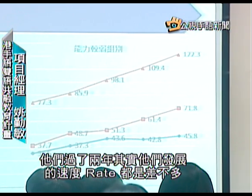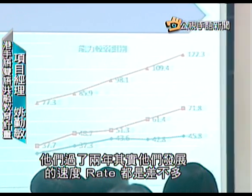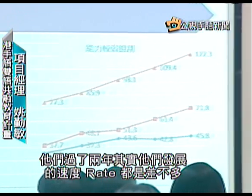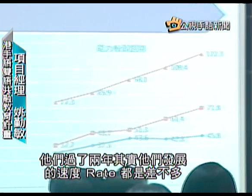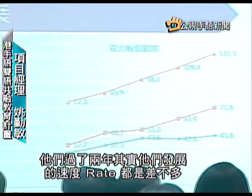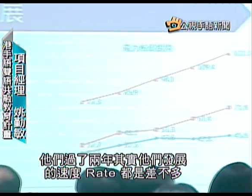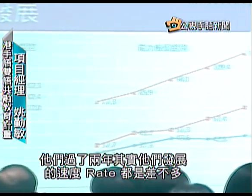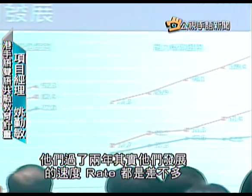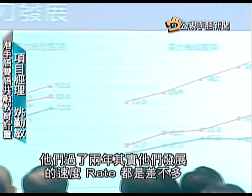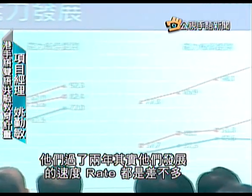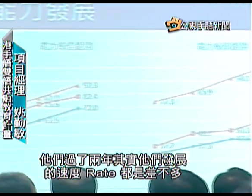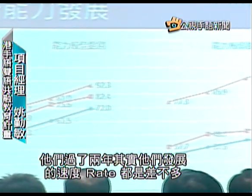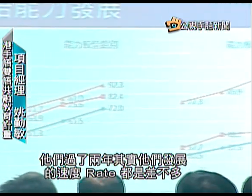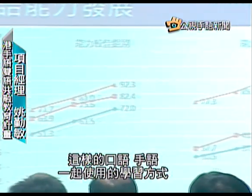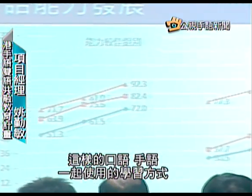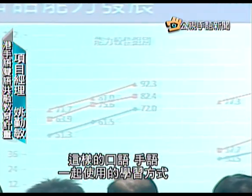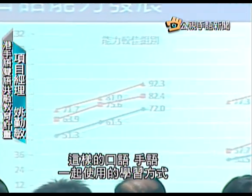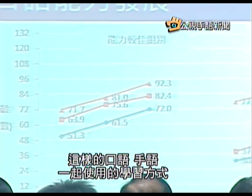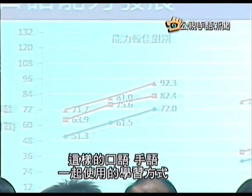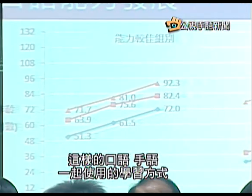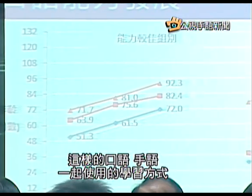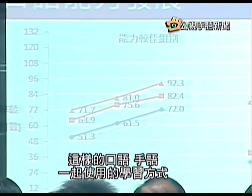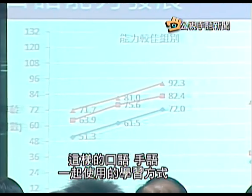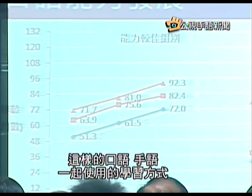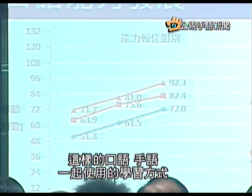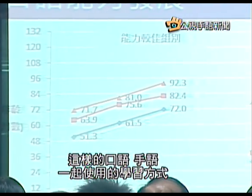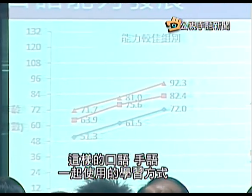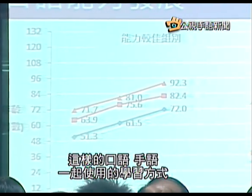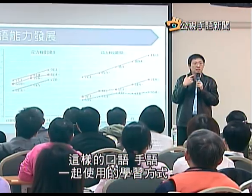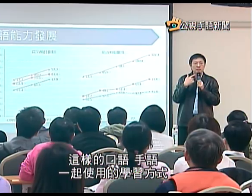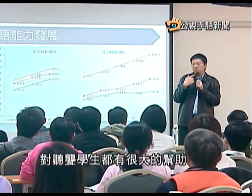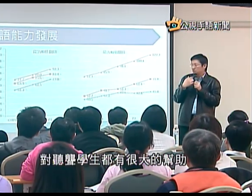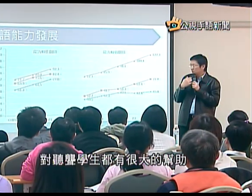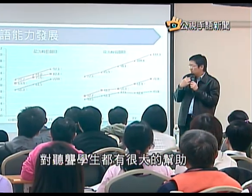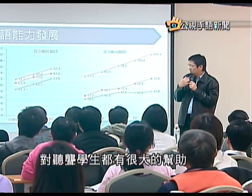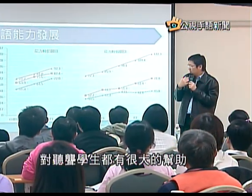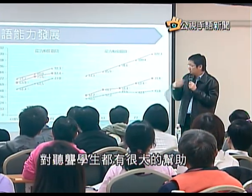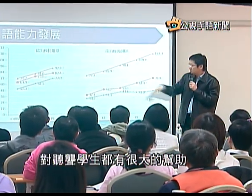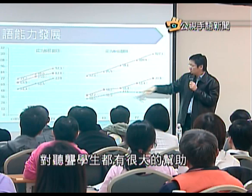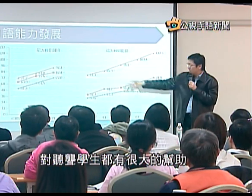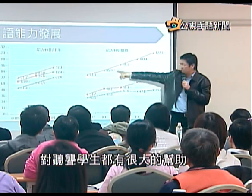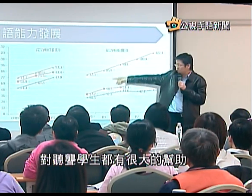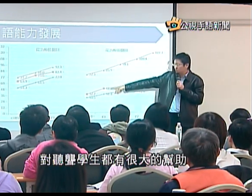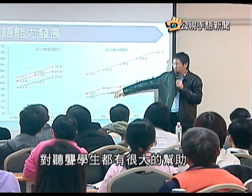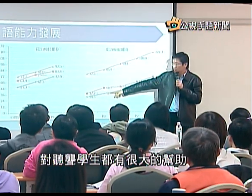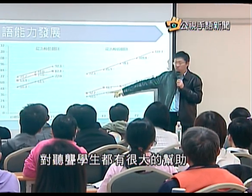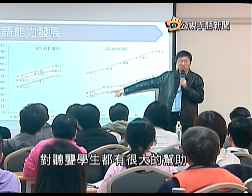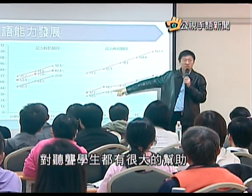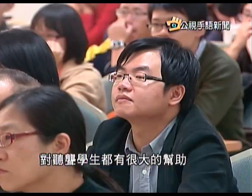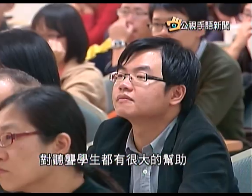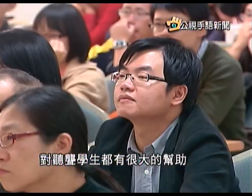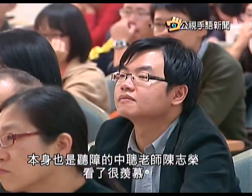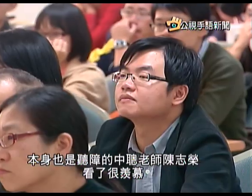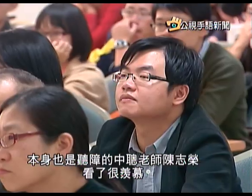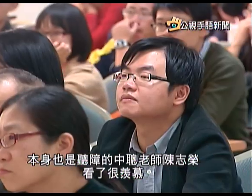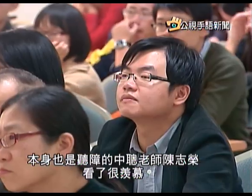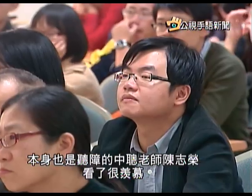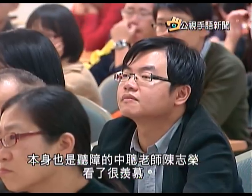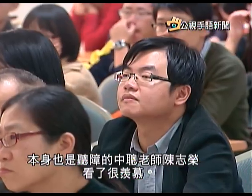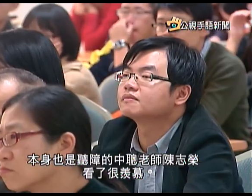差不多。 这样口语手语一起使用的学习方式，对听聋学生都有很大的帮助。本身也是听障的中聪老师